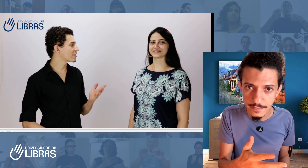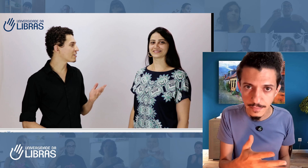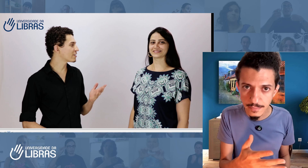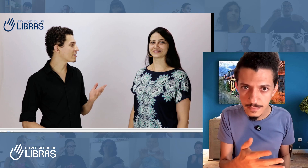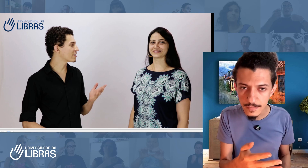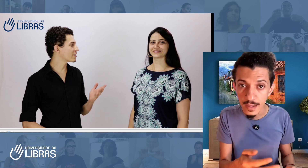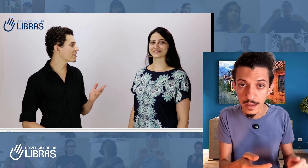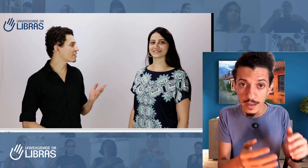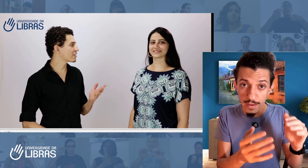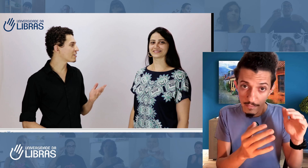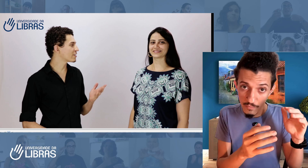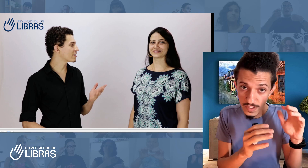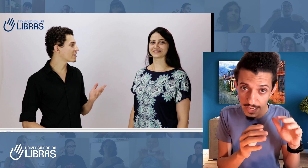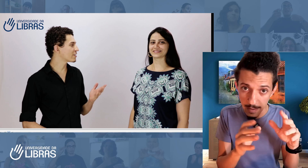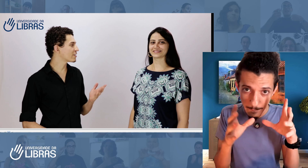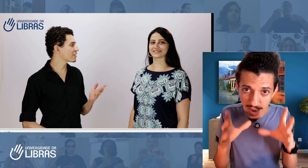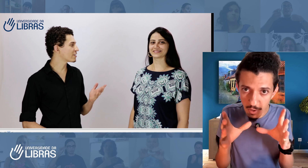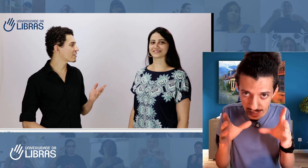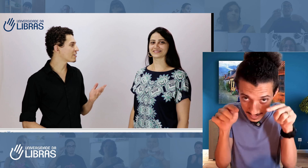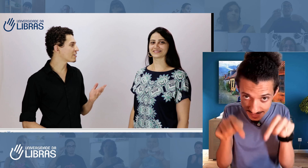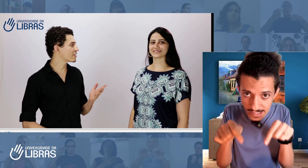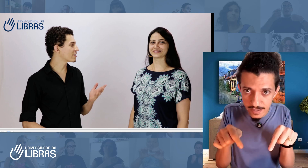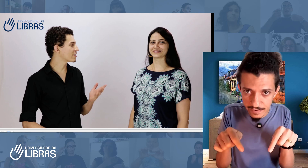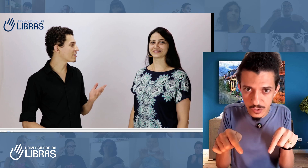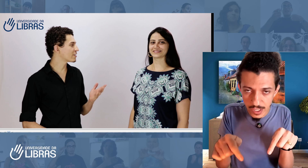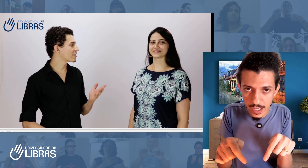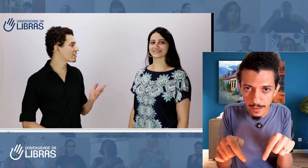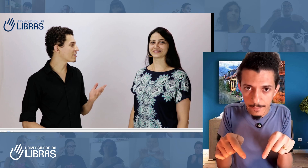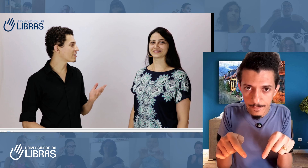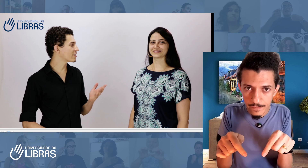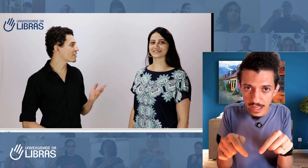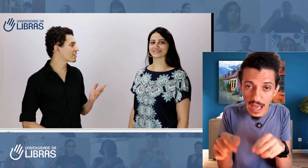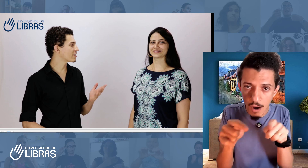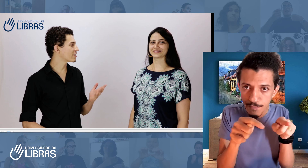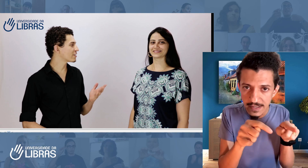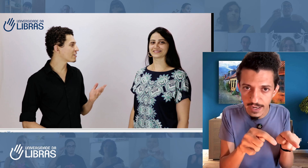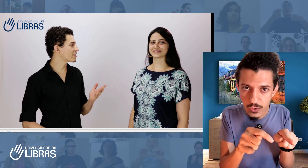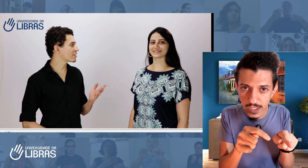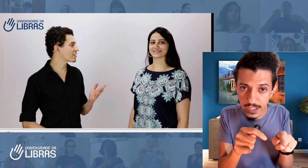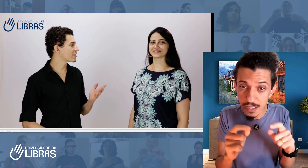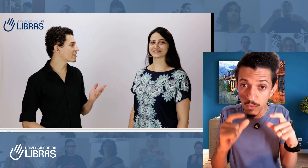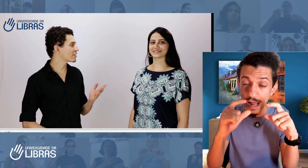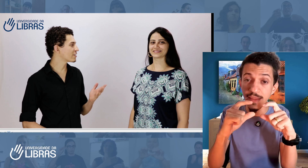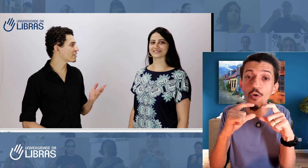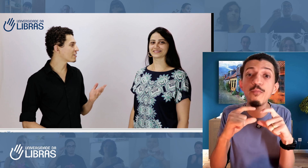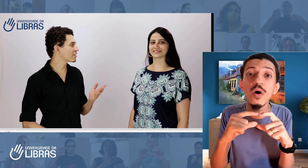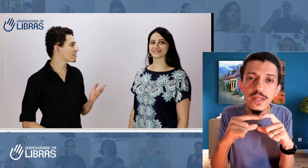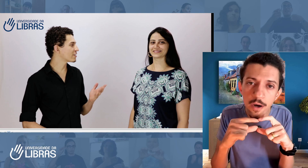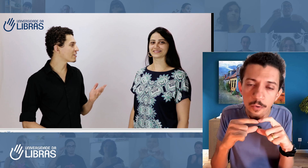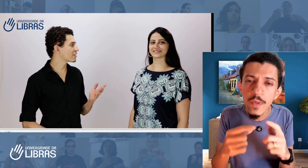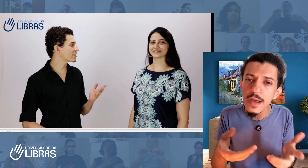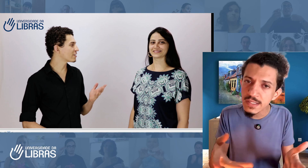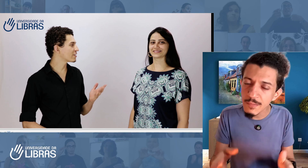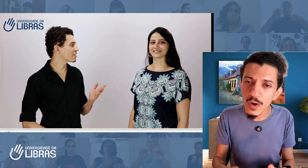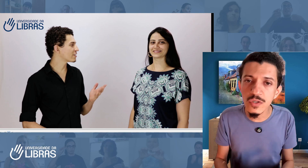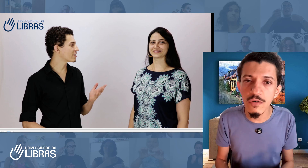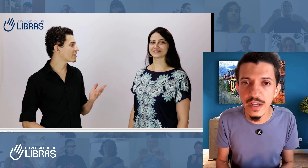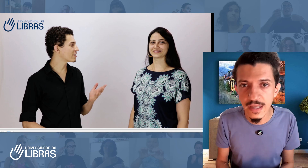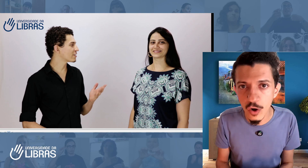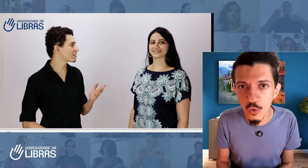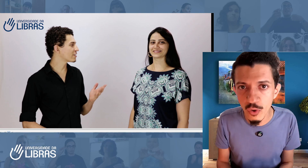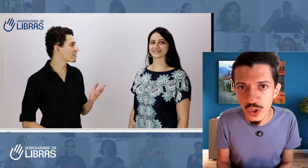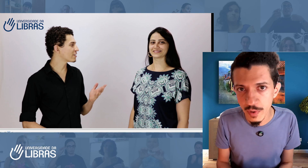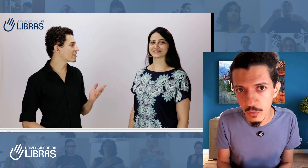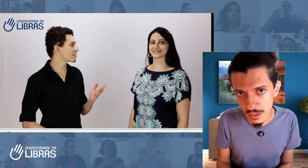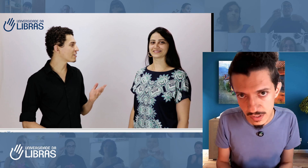mais. Você pega o link desse vídeo aqui e ao fazer a sua inscrição, lá tem um botão que você pode conversar